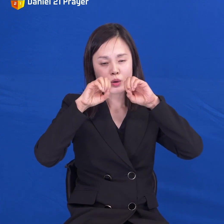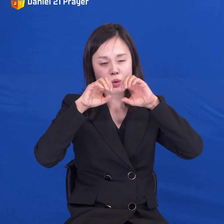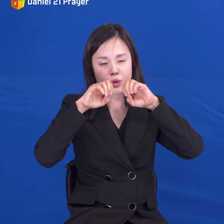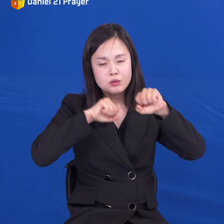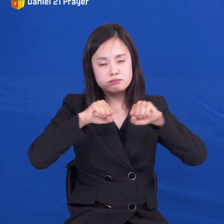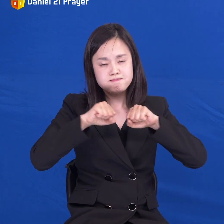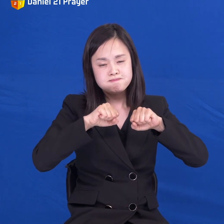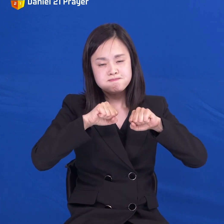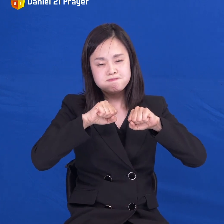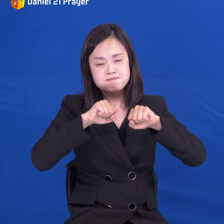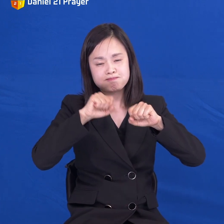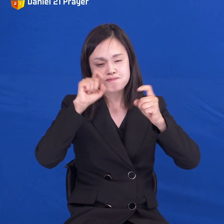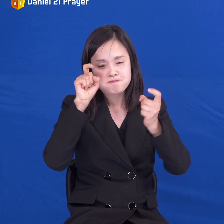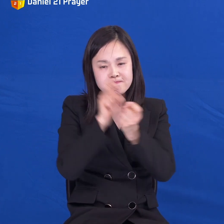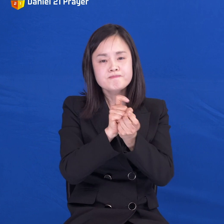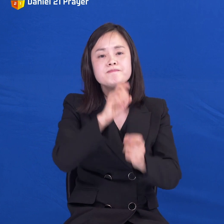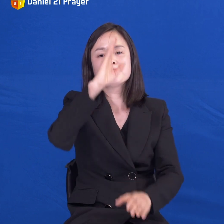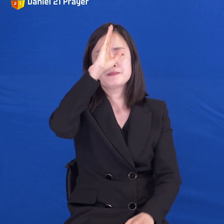이 정글에는